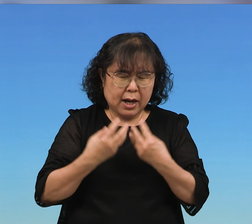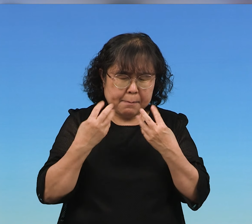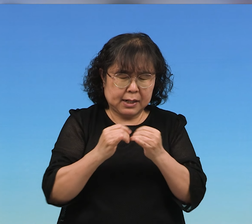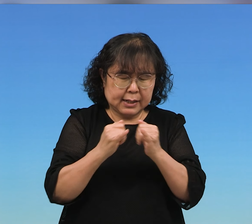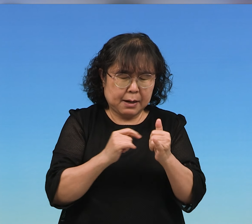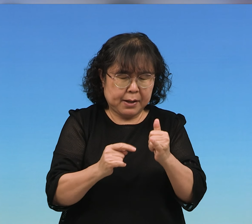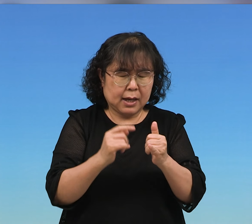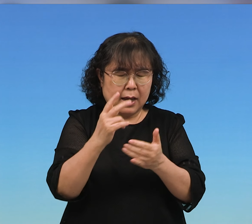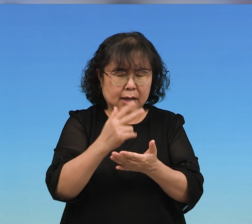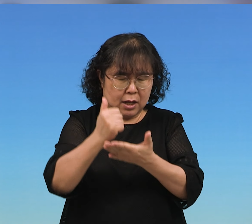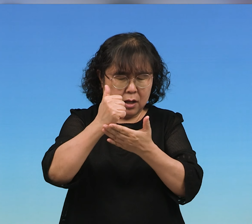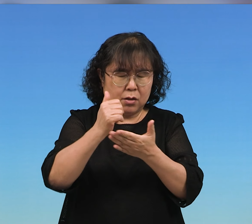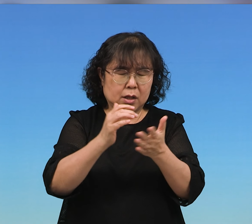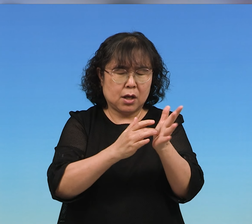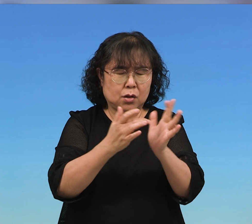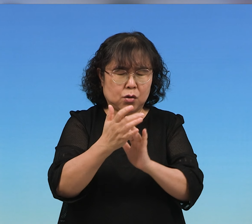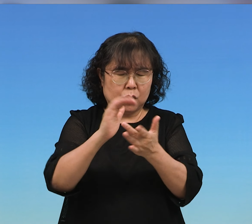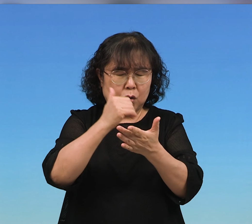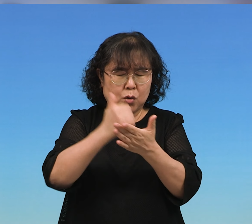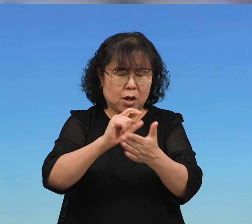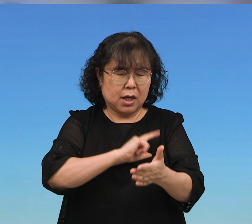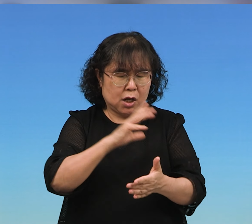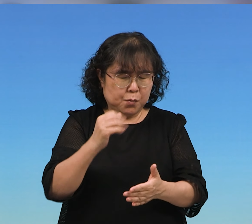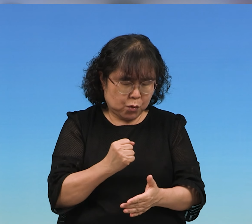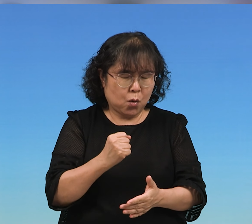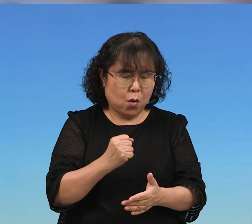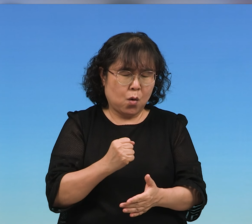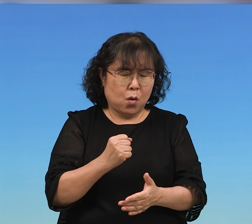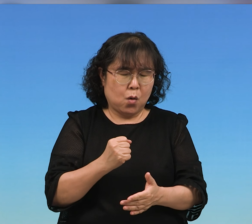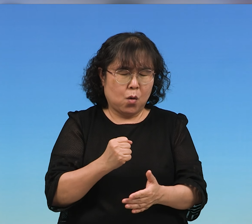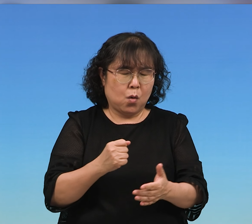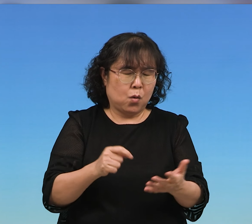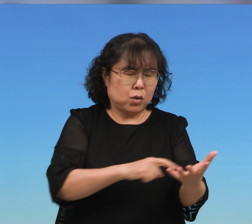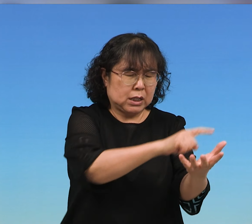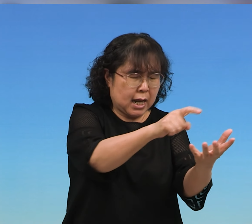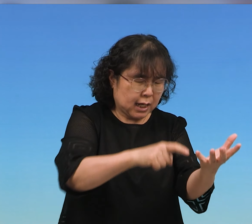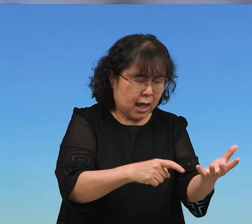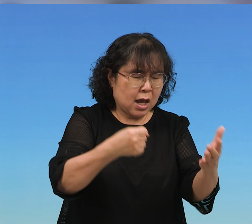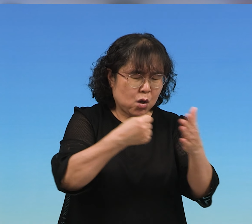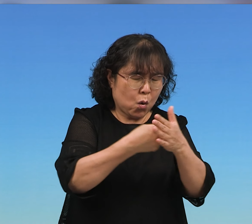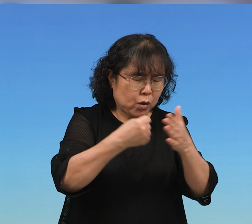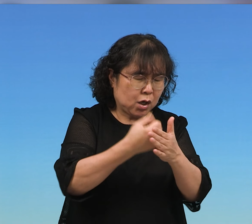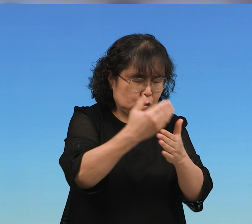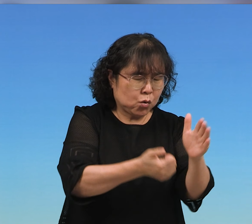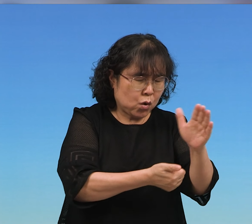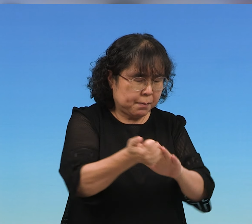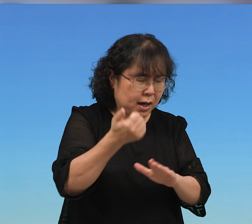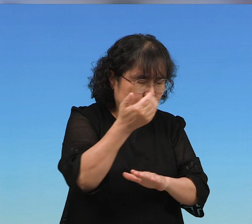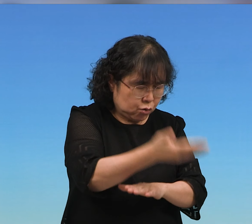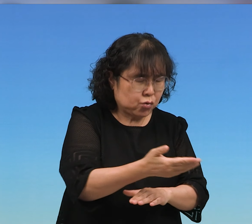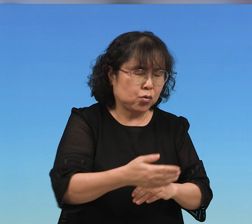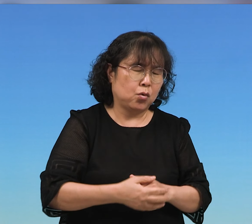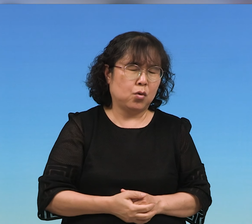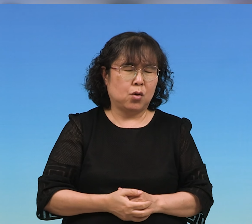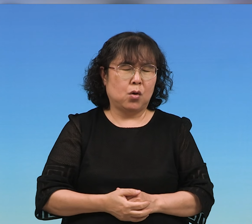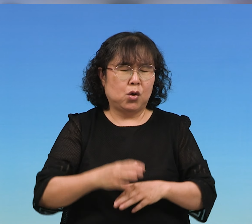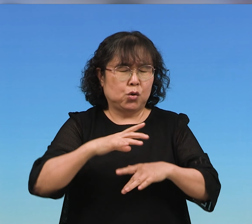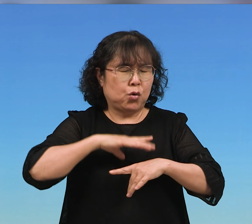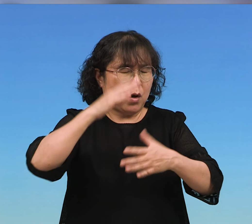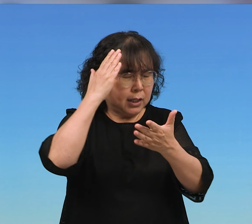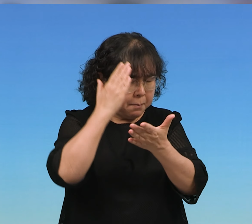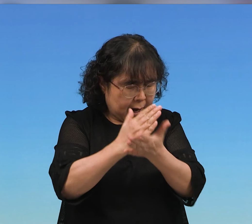수많은 사람들에게 주 예수 그리스도의 이름으로 그들에게 용기를 주고 희망을 주고 두려워하지 말라. 엘리사가